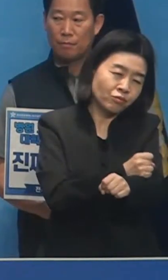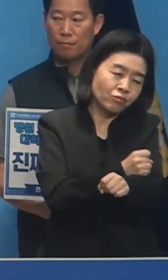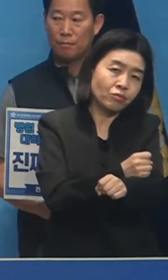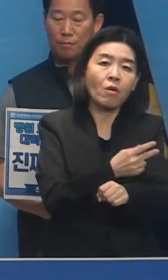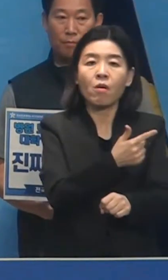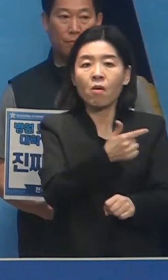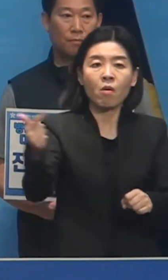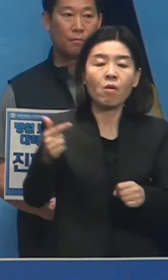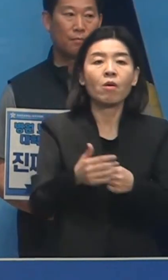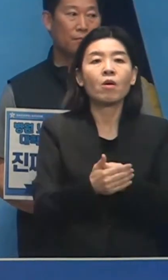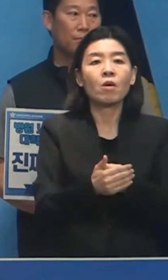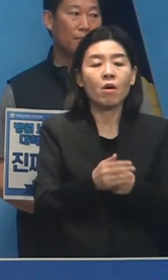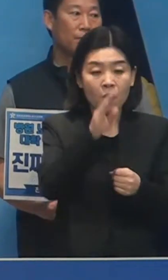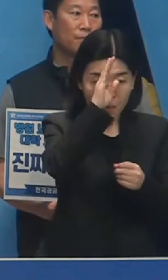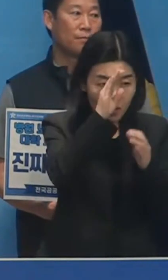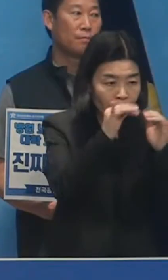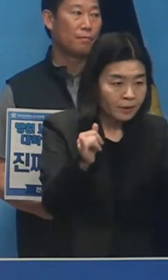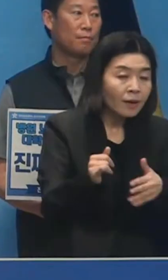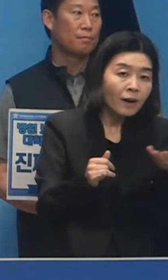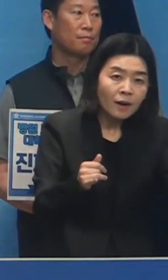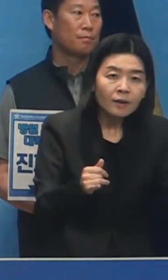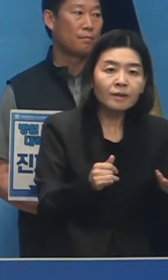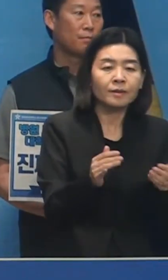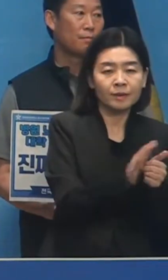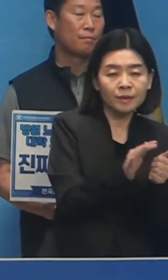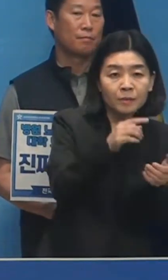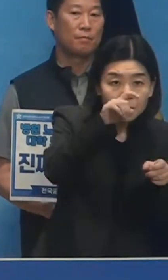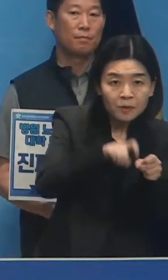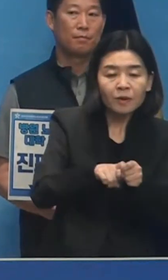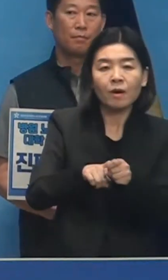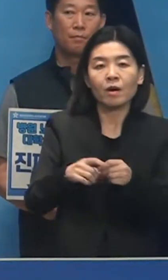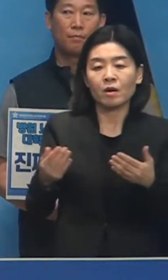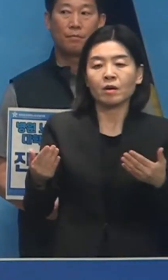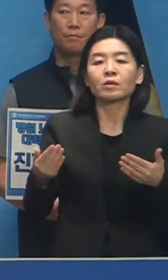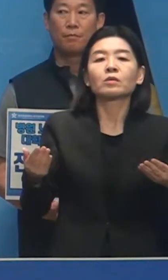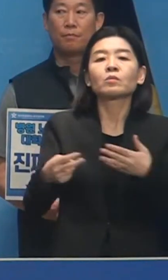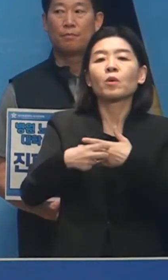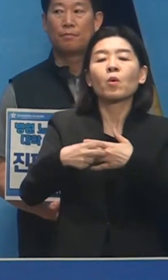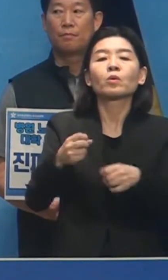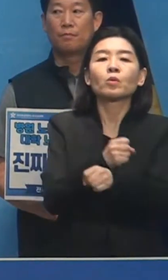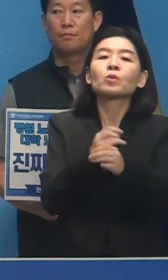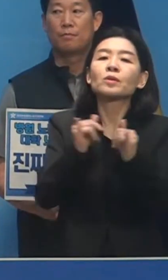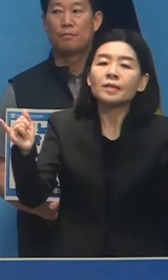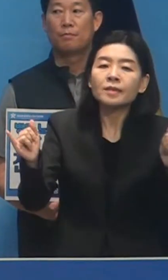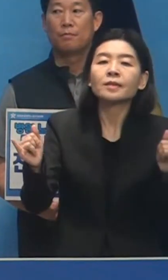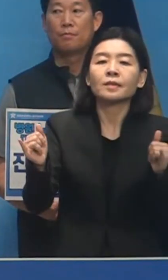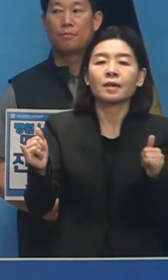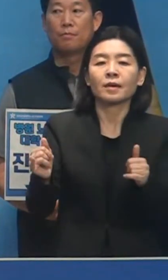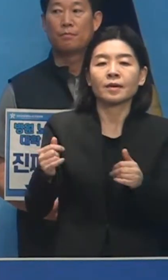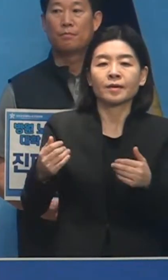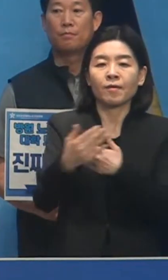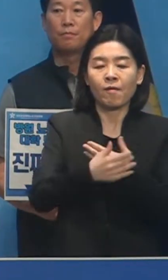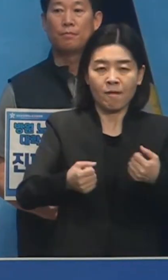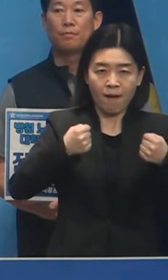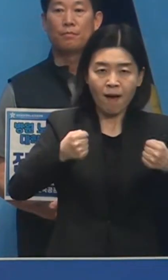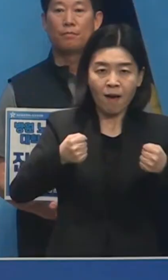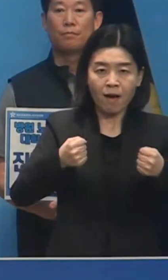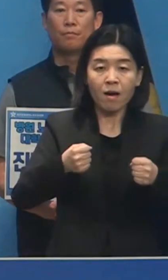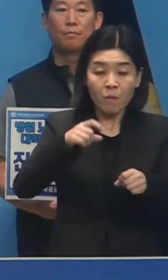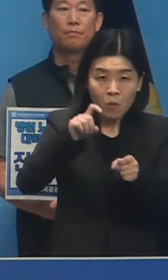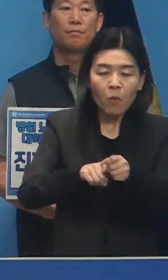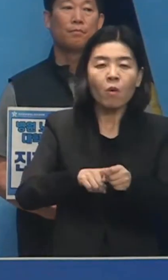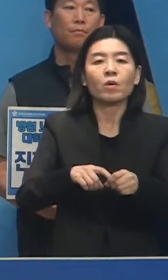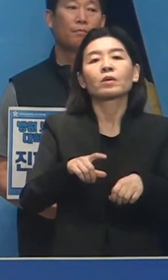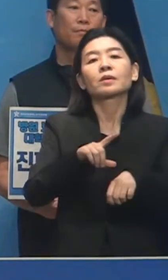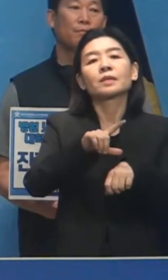노동자들의 건강을 지키고 질 좋은 의료 서비스를 제공하려면 노동시간 단축은 필수입니다. 세브란스 주